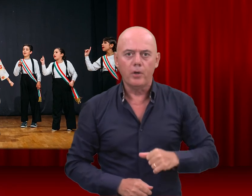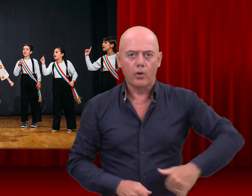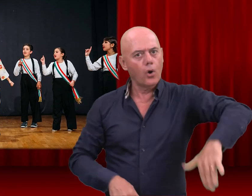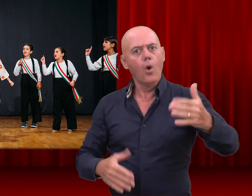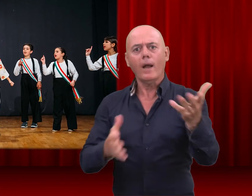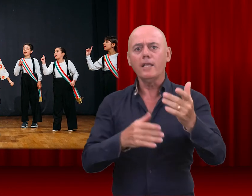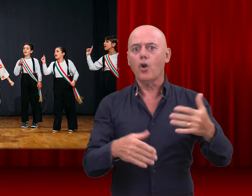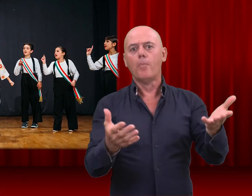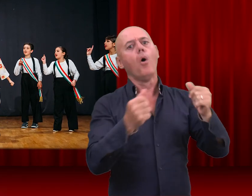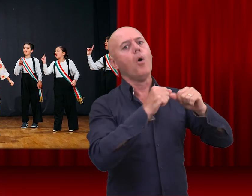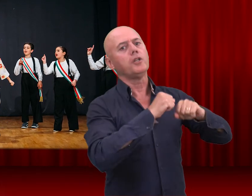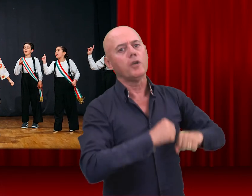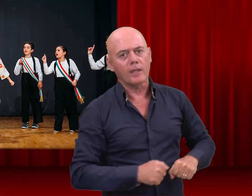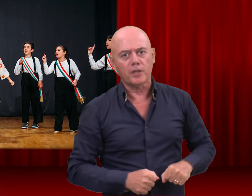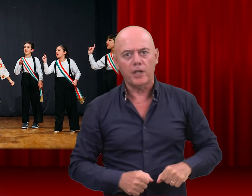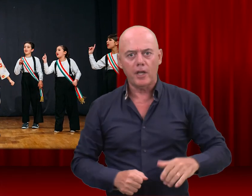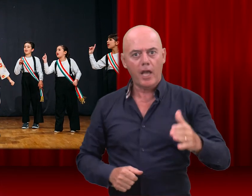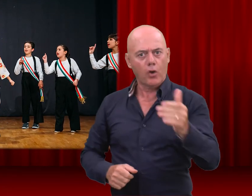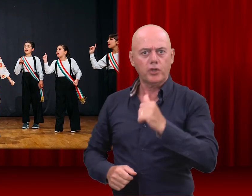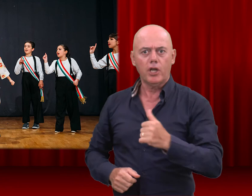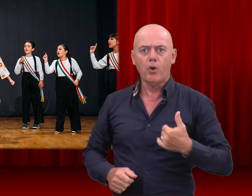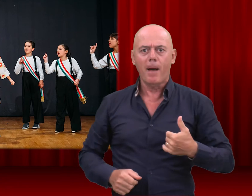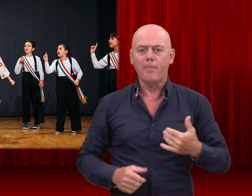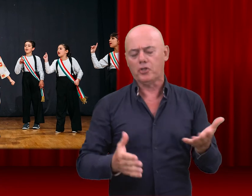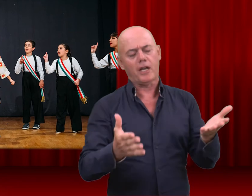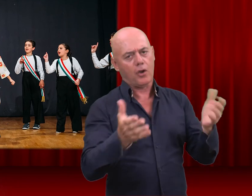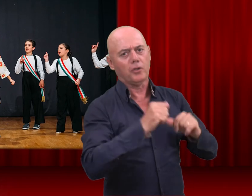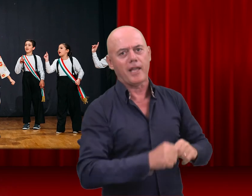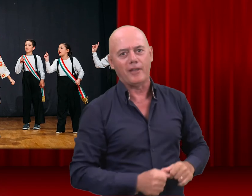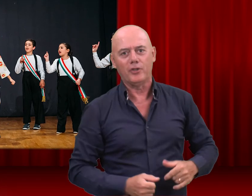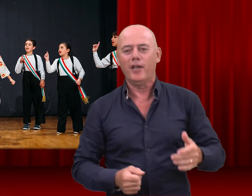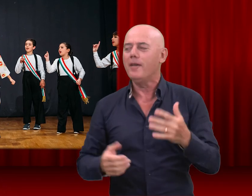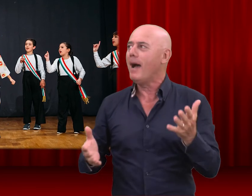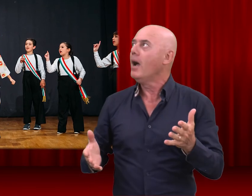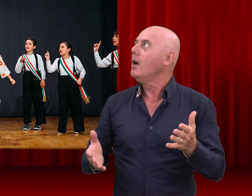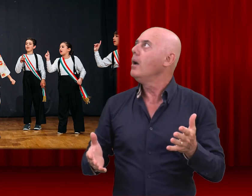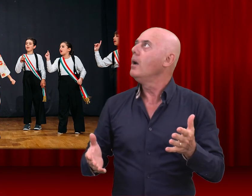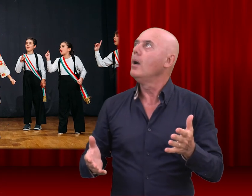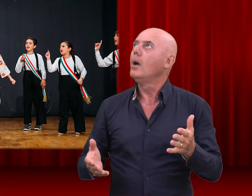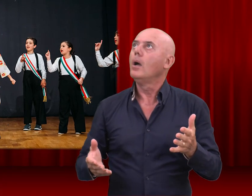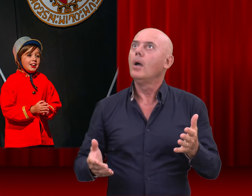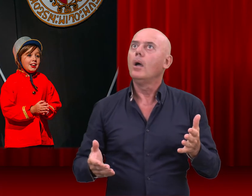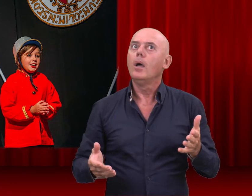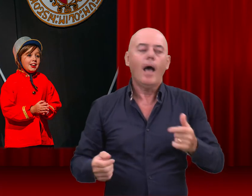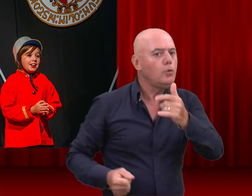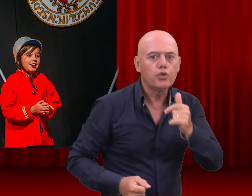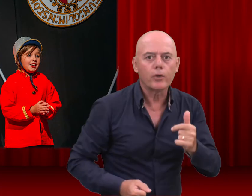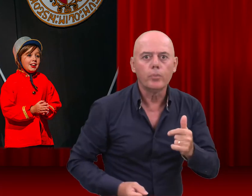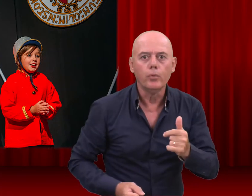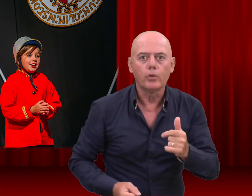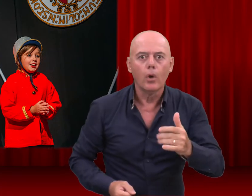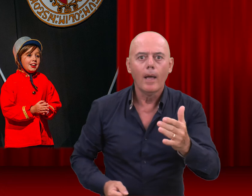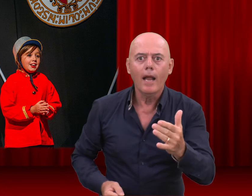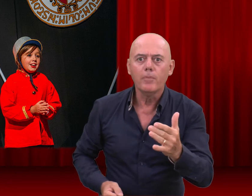continuò Pinocchio, guadagnerò molti quattrini e così il mio bambo sarà contento. Ma ad un